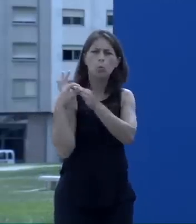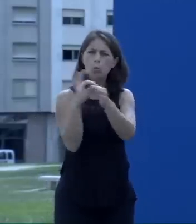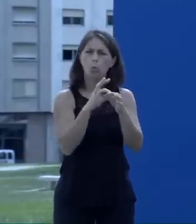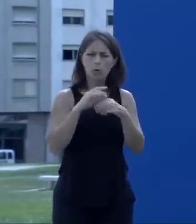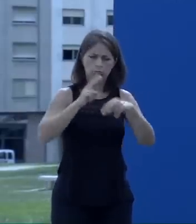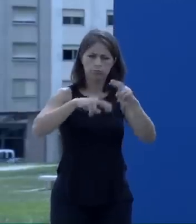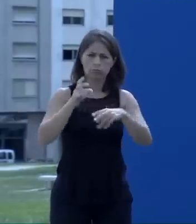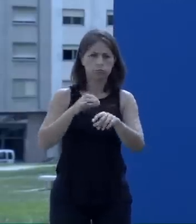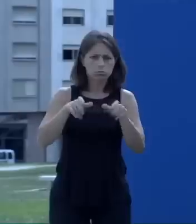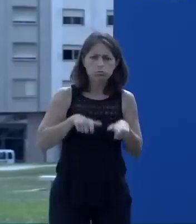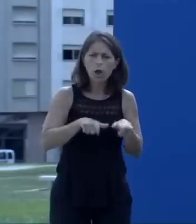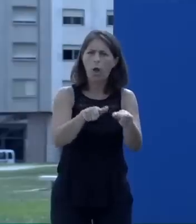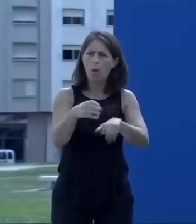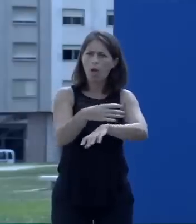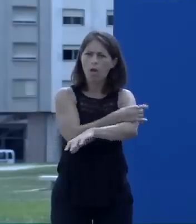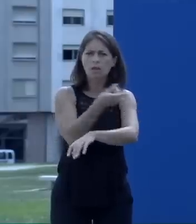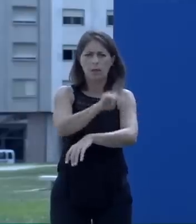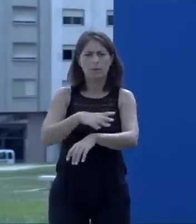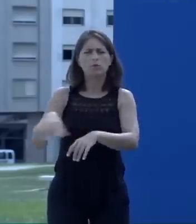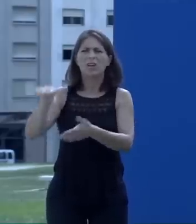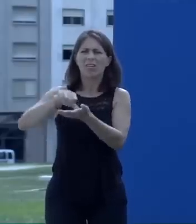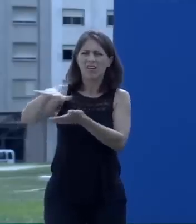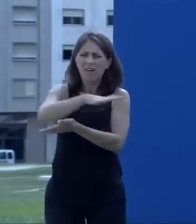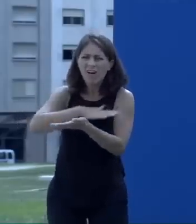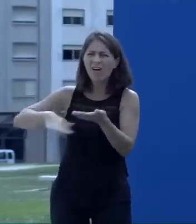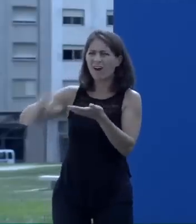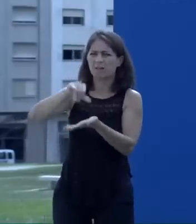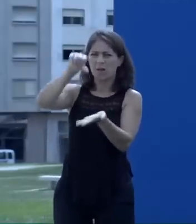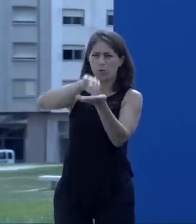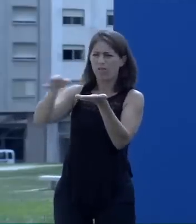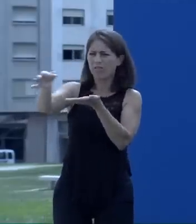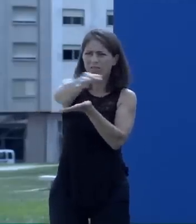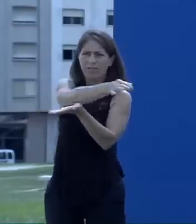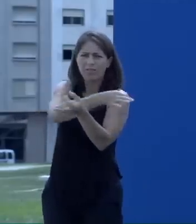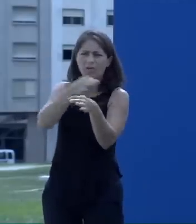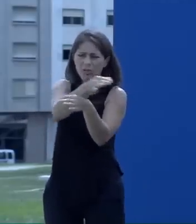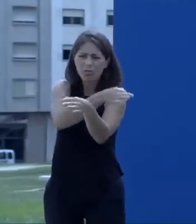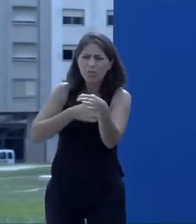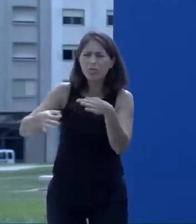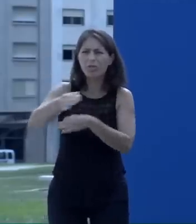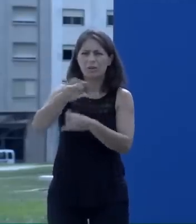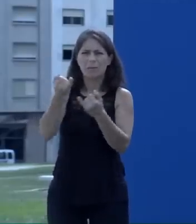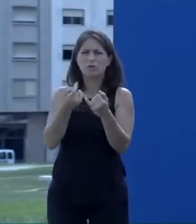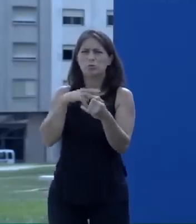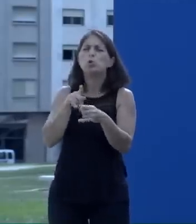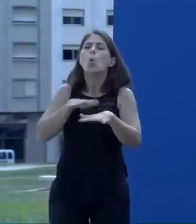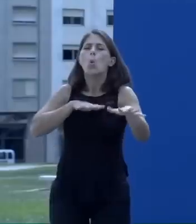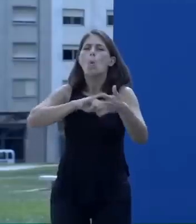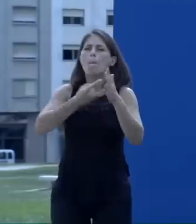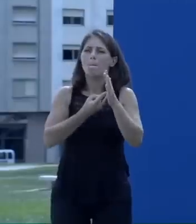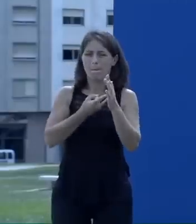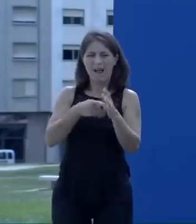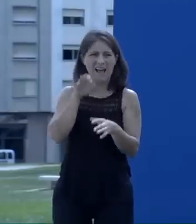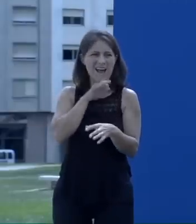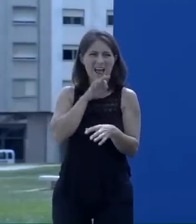que vertebren o noso país, os espazos urbanos, os interurbanos e as comarcas, con un plan galego de mobilidade que reestructuren